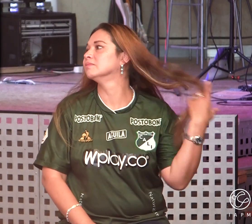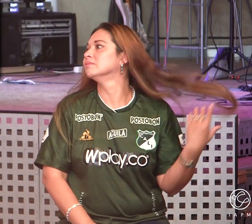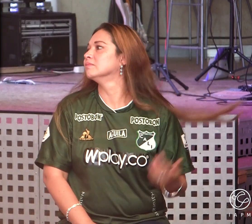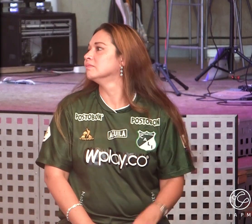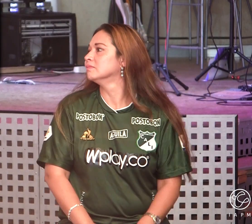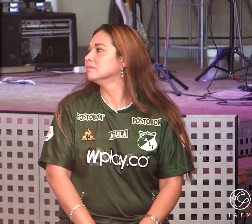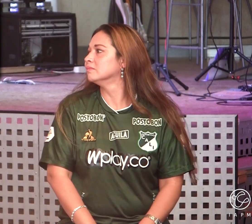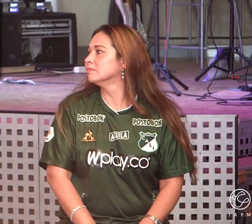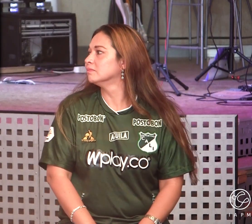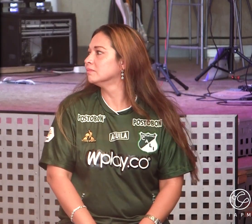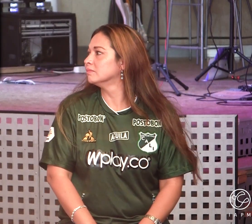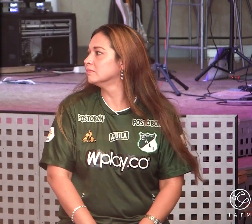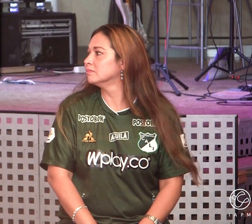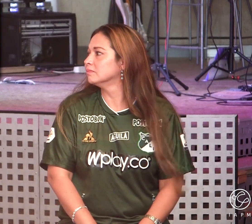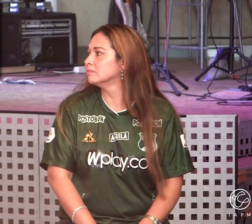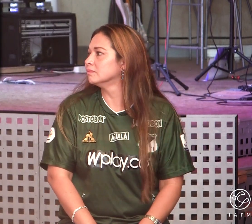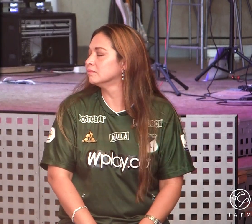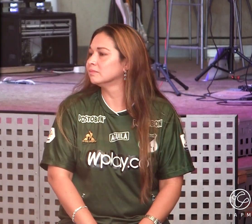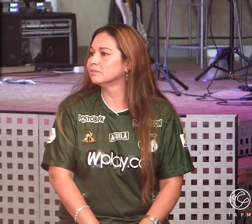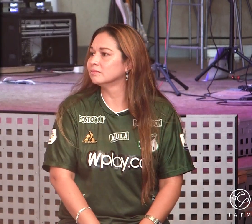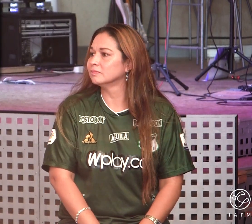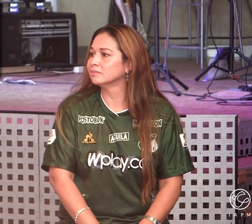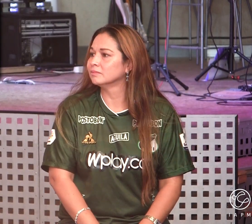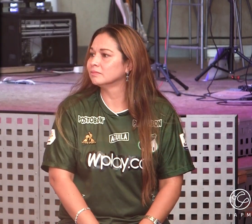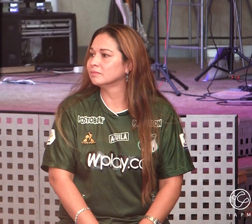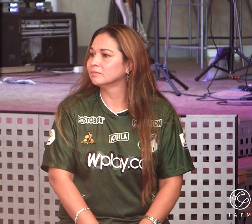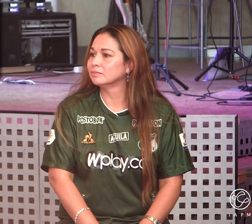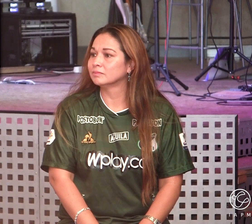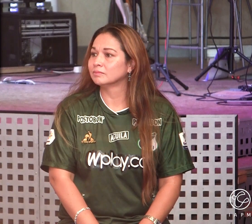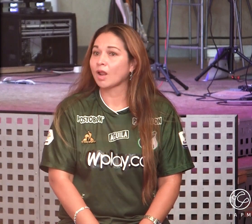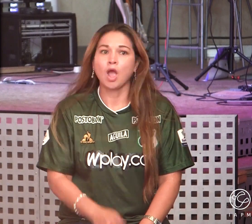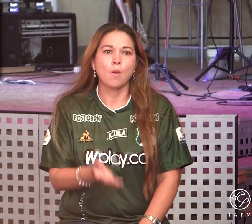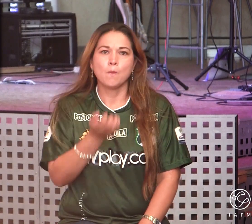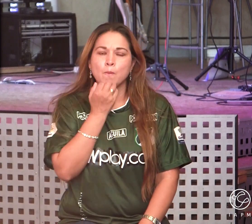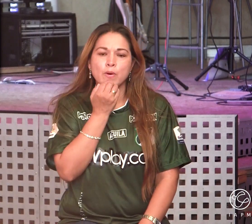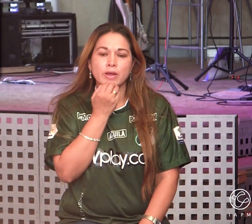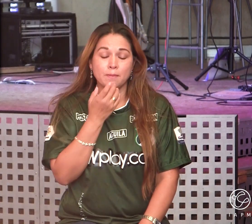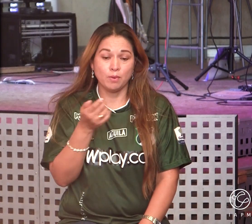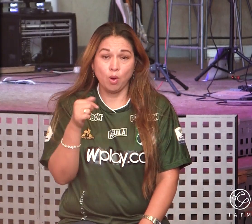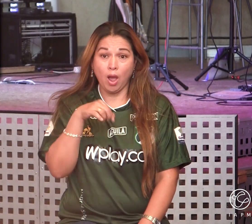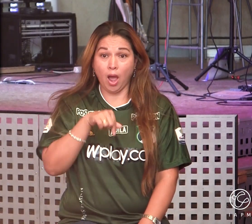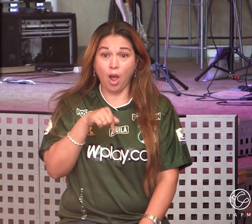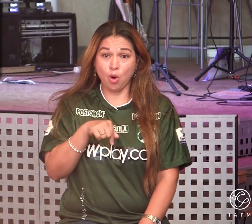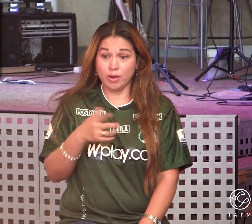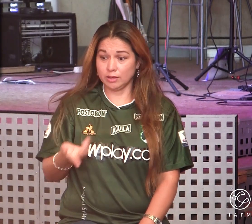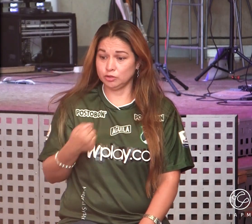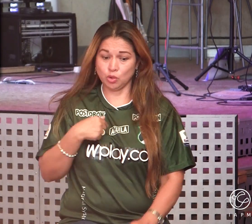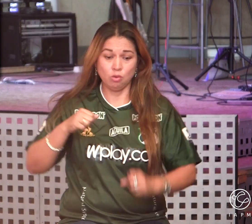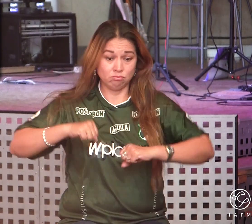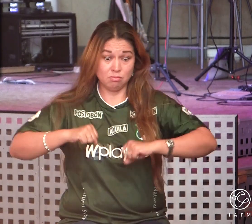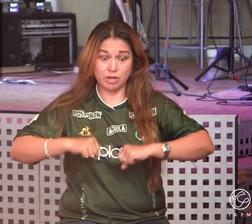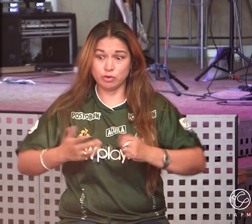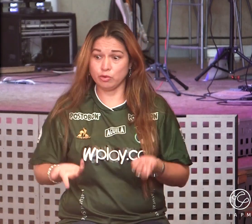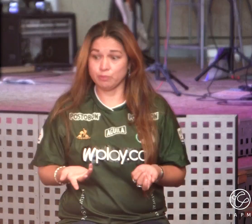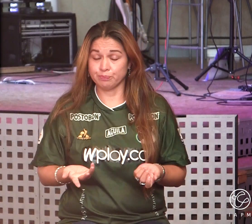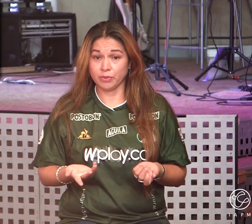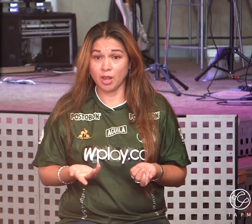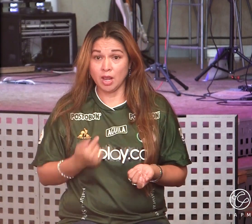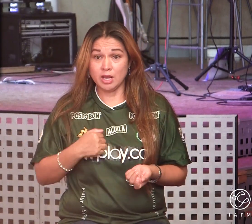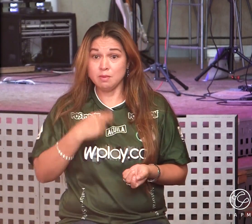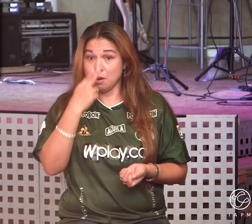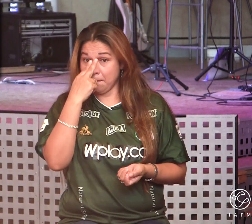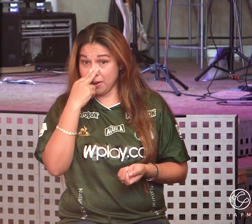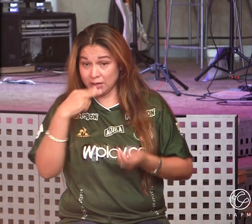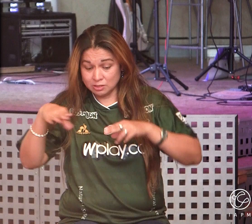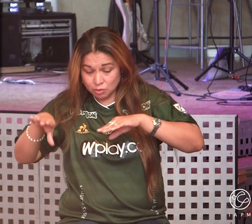ahora me cuesta más trabajo que cuando tenía 15, 16, 20. Bajarme de un carro, yo recuerdo, y varias veces lo recuerdo, cuando me estoy bajando y digo,